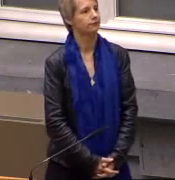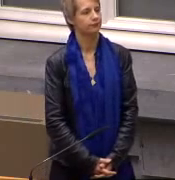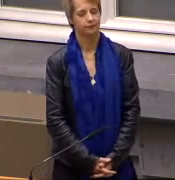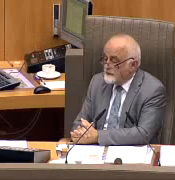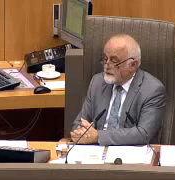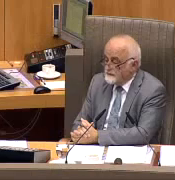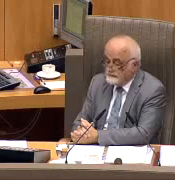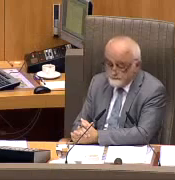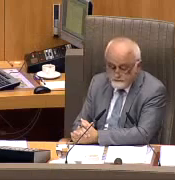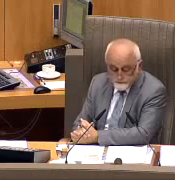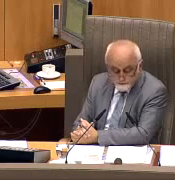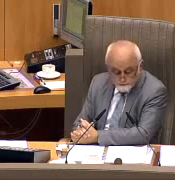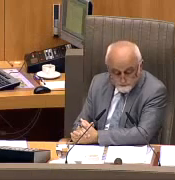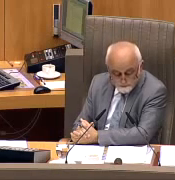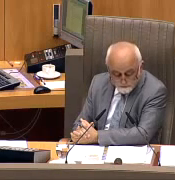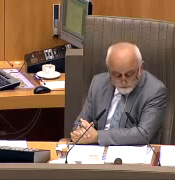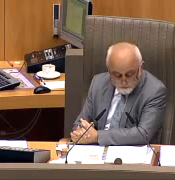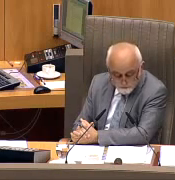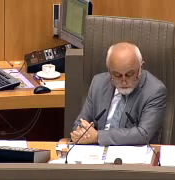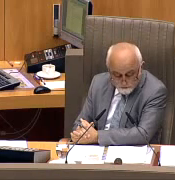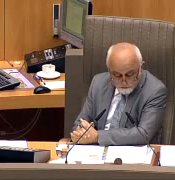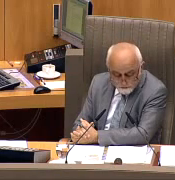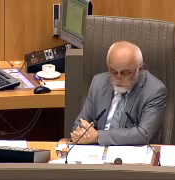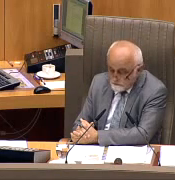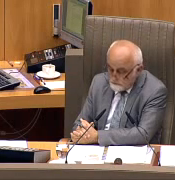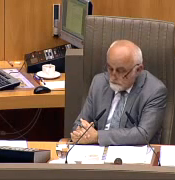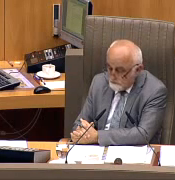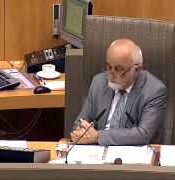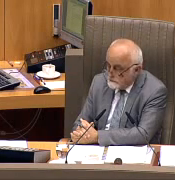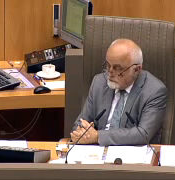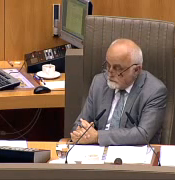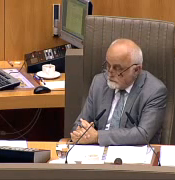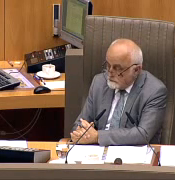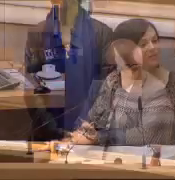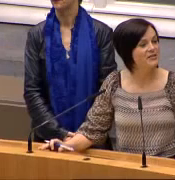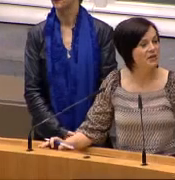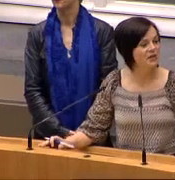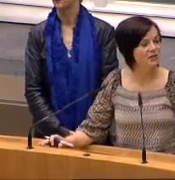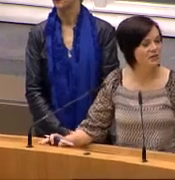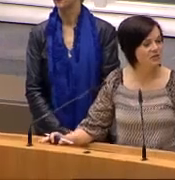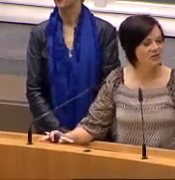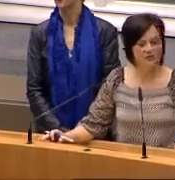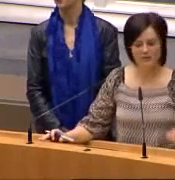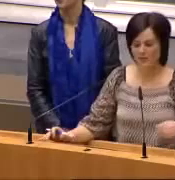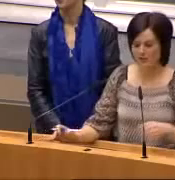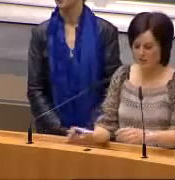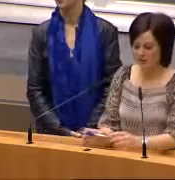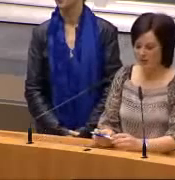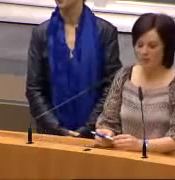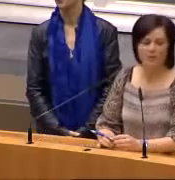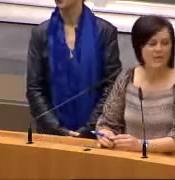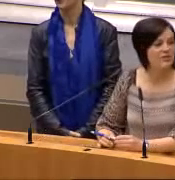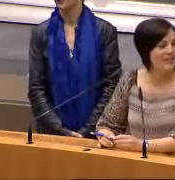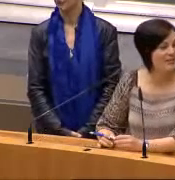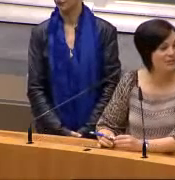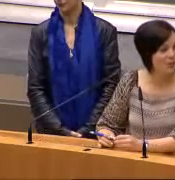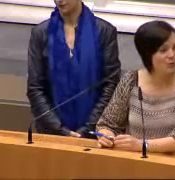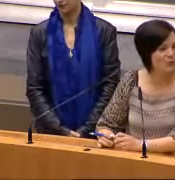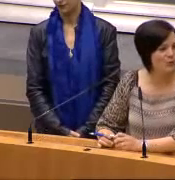de Wachter. Ja, dank u wel. Nogmaals, ik denk één ding is duidelijk, meneer de minister. Het is hier een breed gedragen oproep die